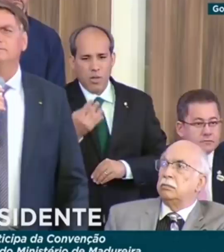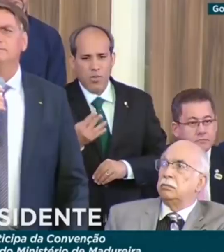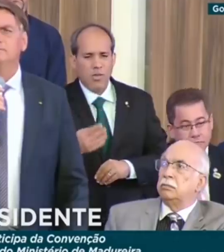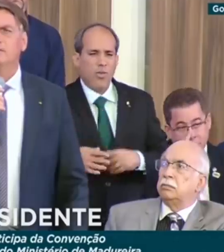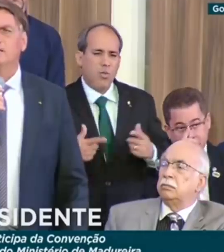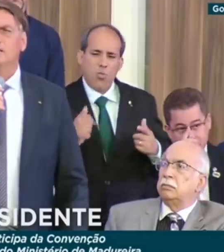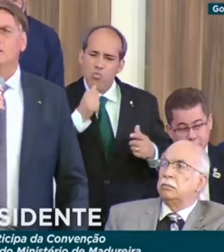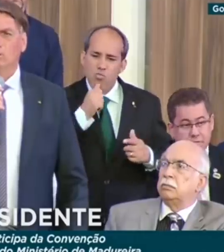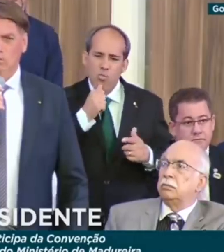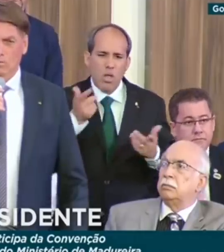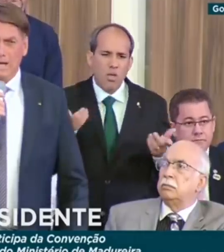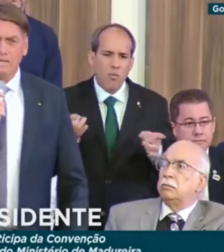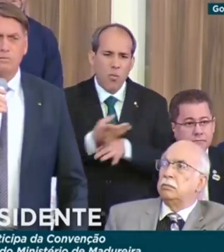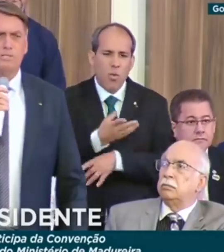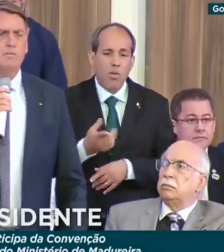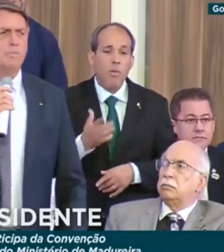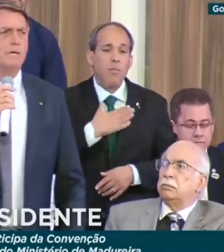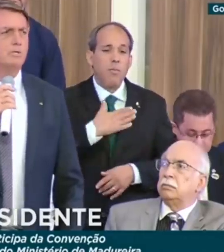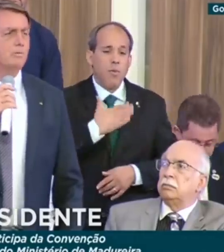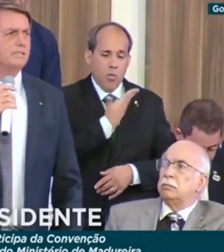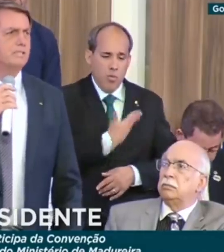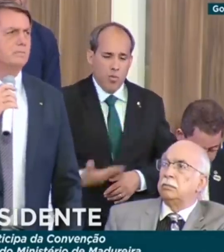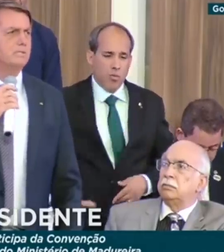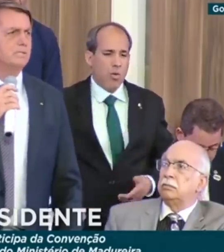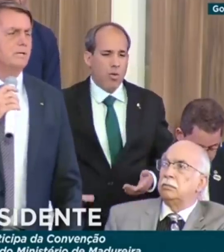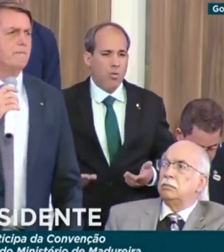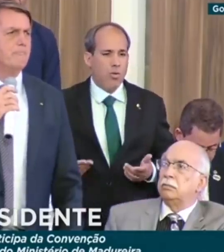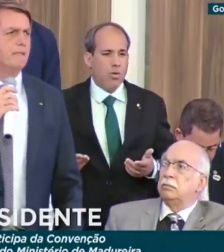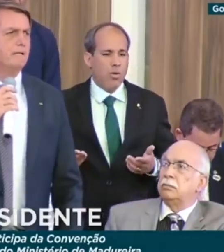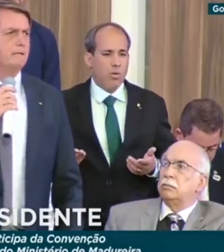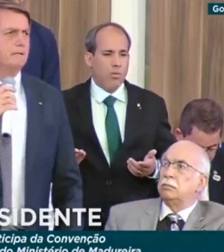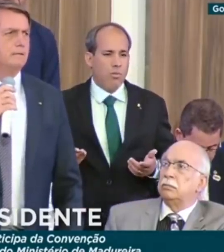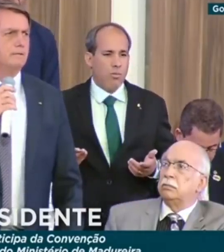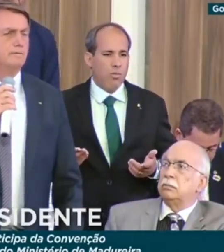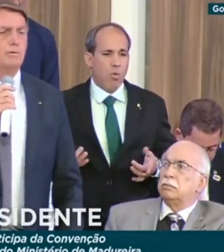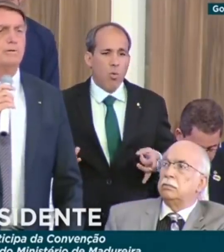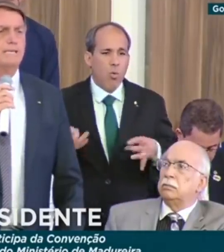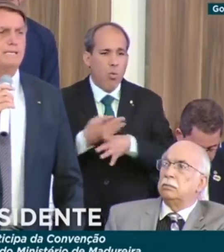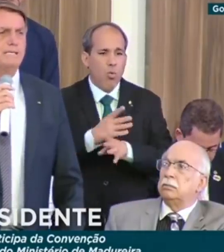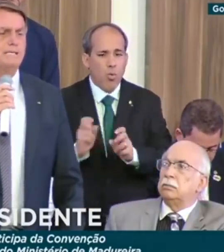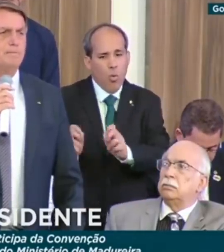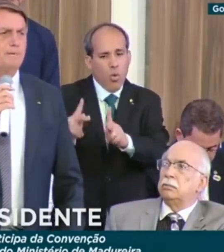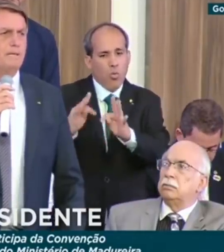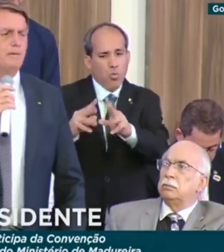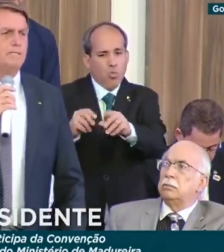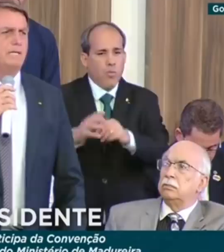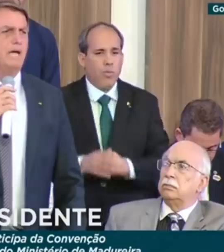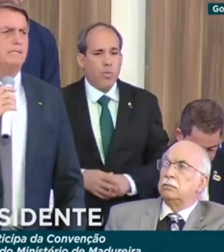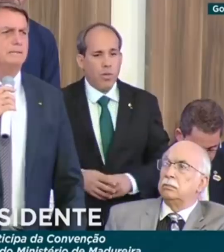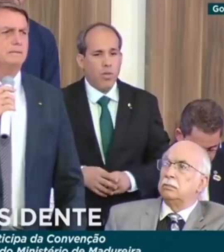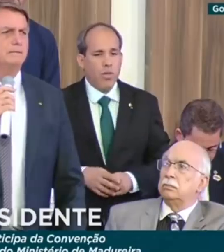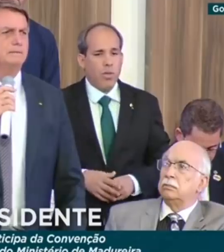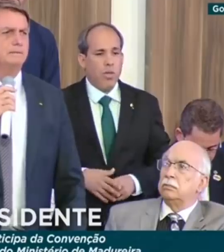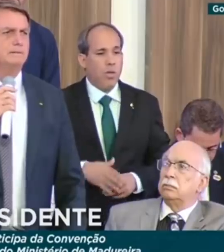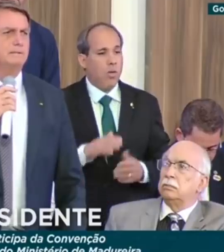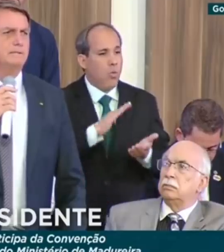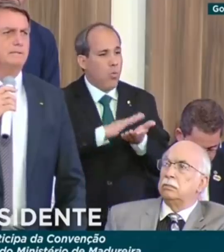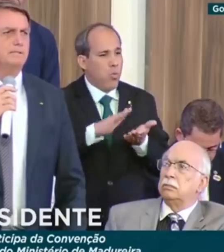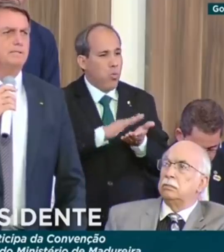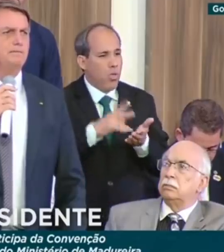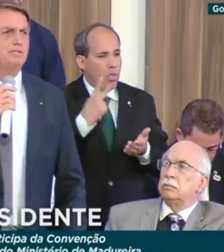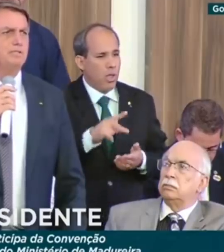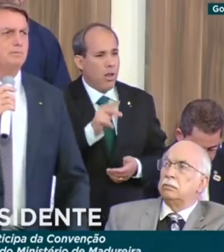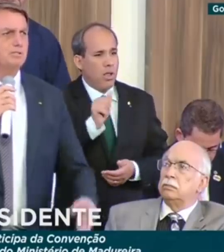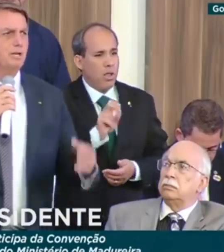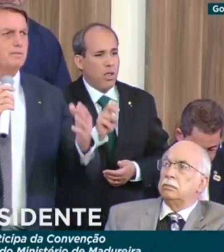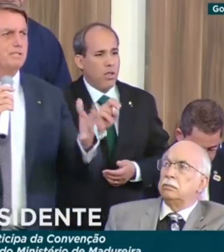claro, o gasto até o momento com a transposição foram 15 bilhões de reais.